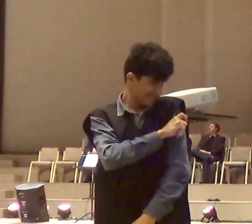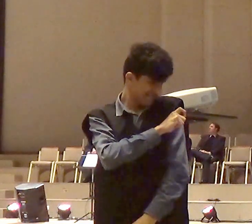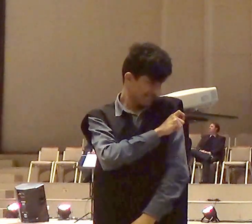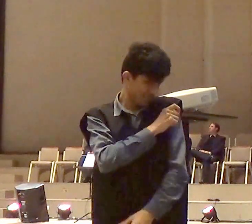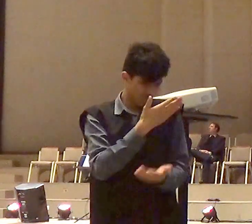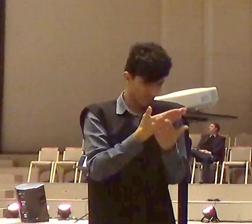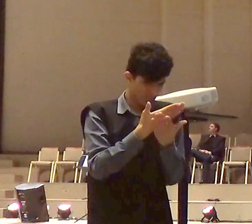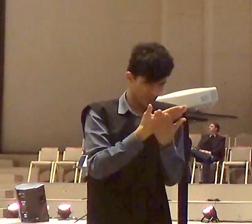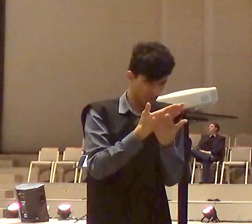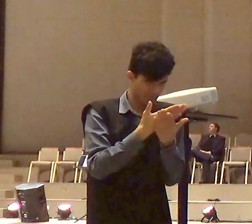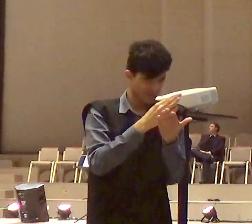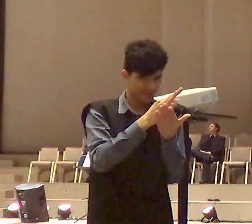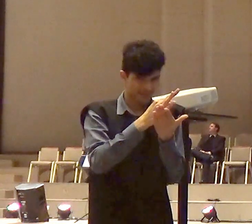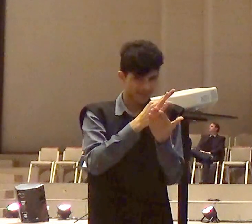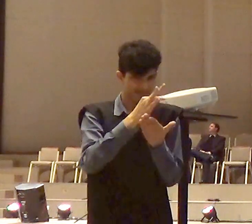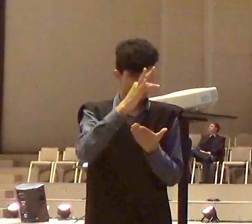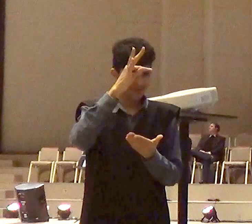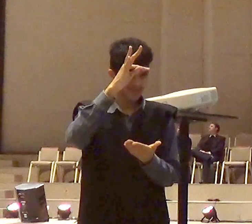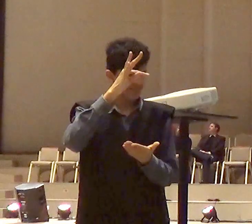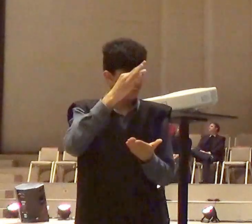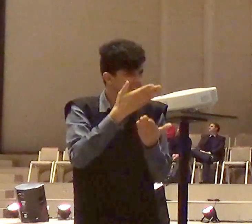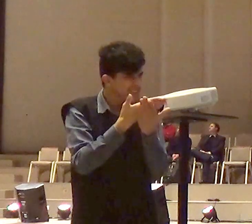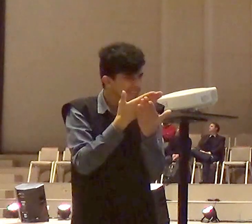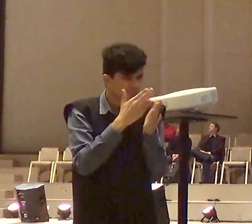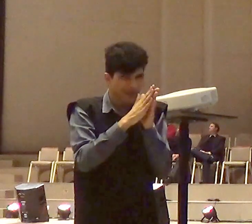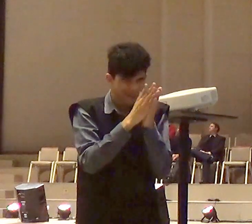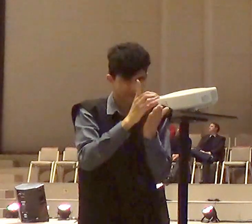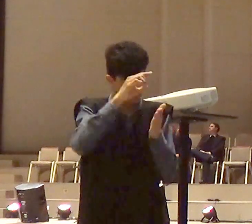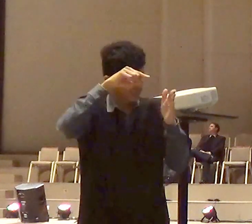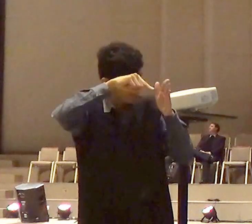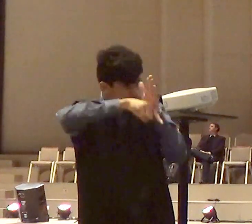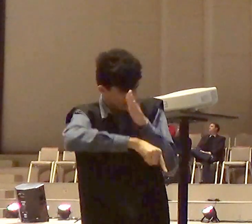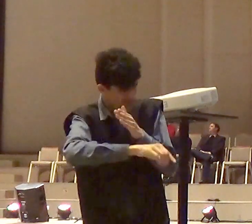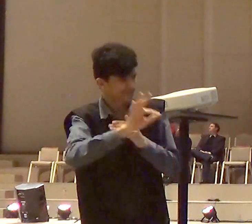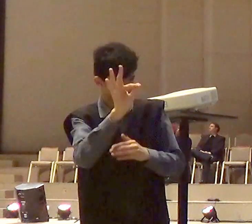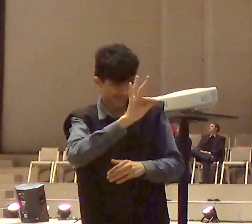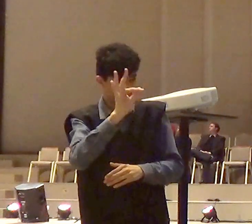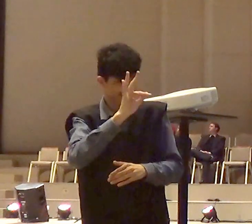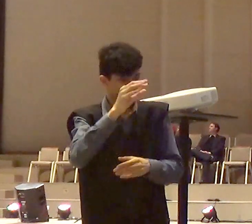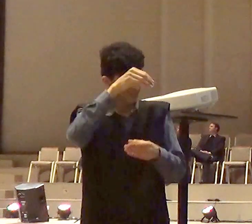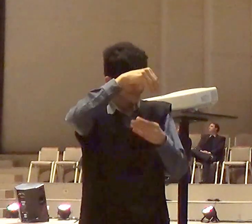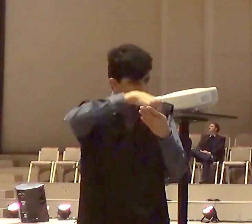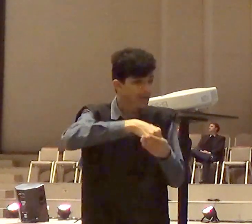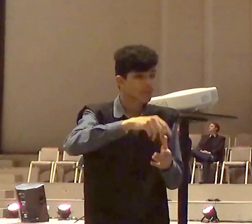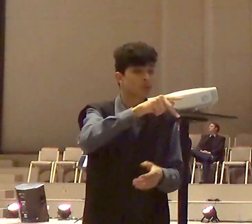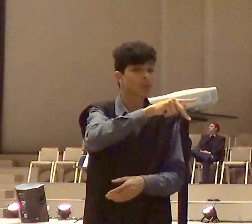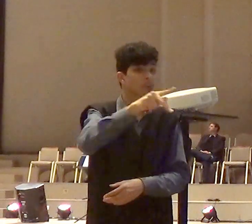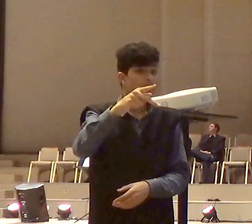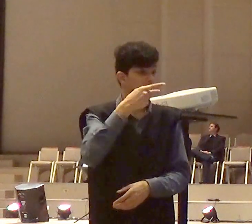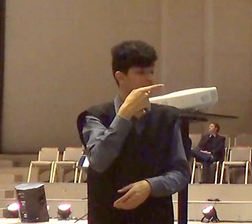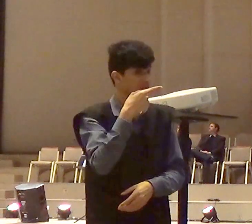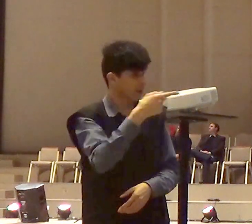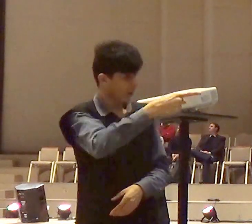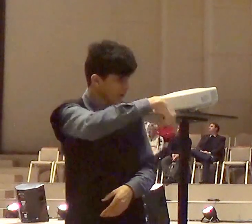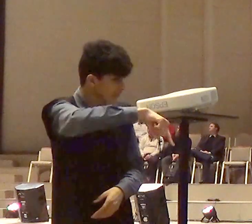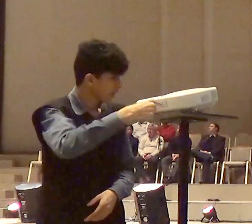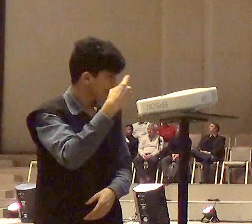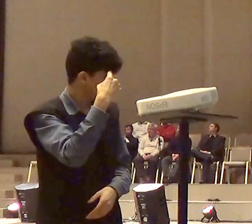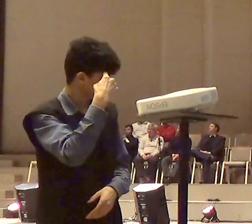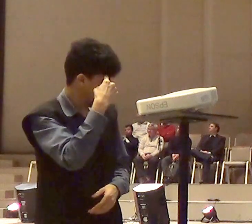quando você tiver uma ideia muito nova muito brilhante a respeito da doutrina tome cuidado